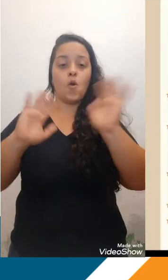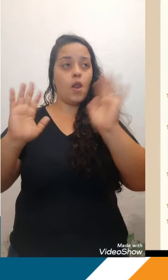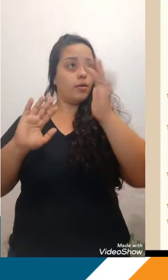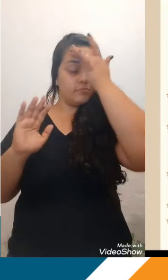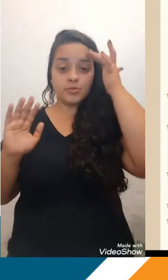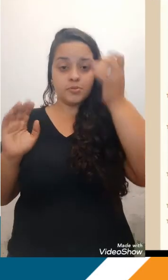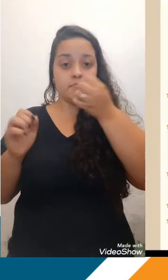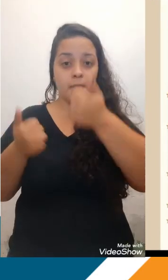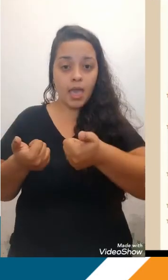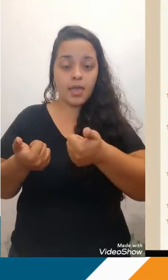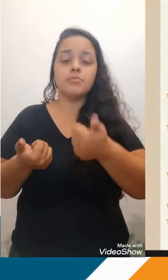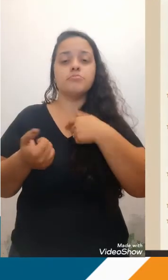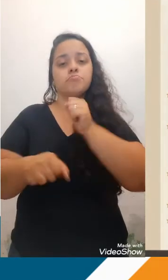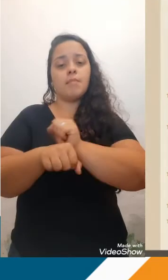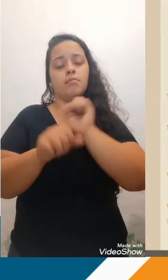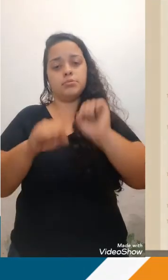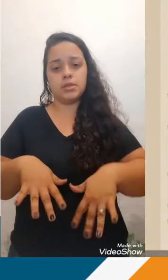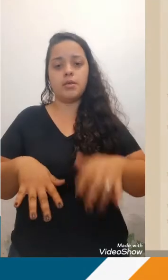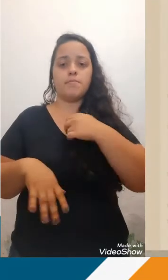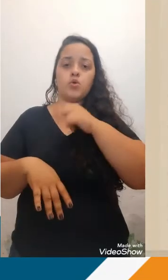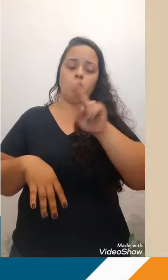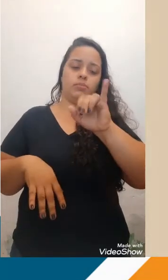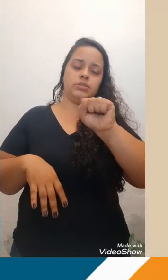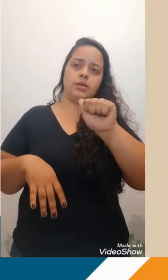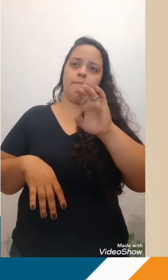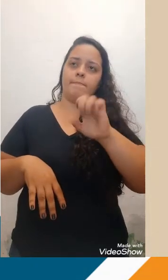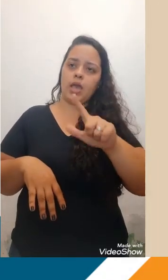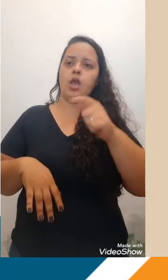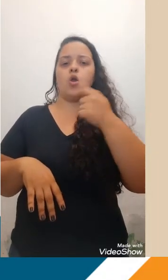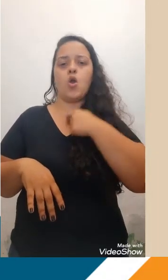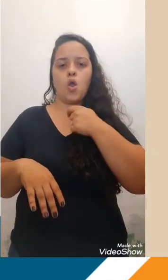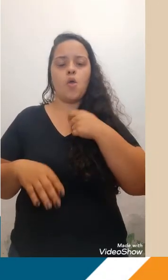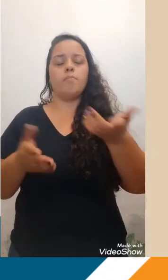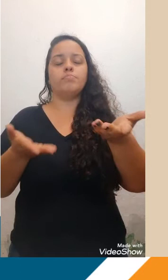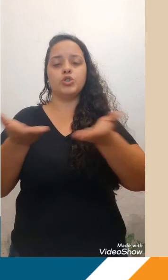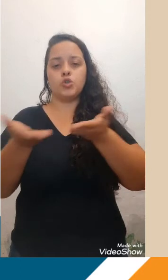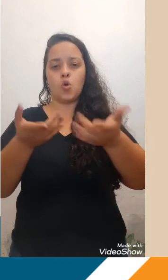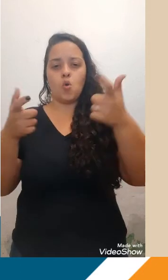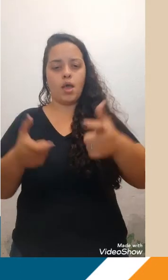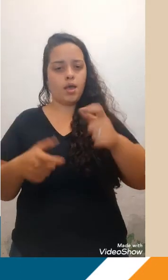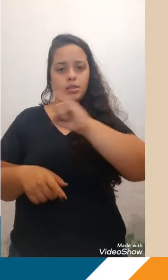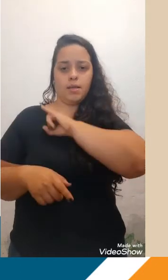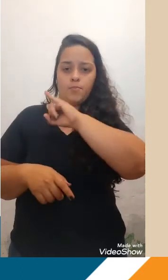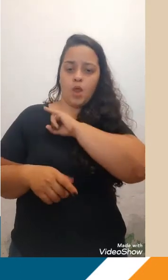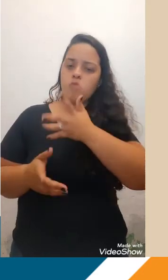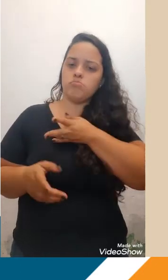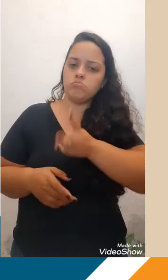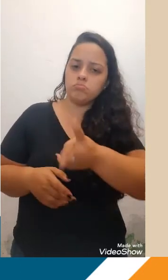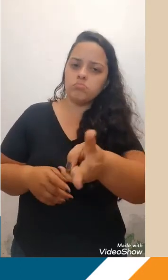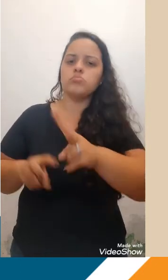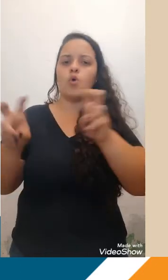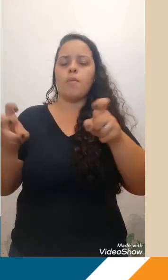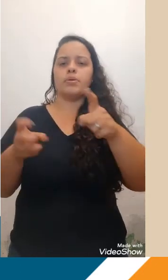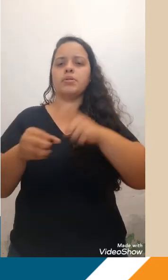Olá, gente! Tudo bem? Espero que sim. Meu nome é Isabel Tomás, sou mediadora do Polo de Itaboraí e hoje eu estou aqui para dar continuidade ao tema